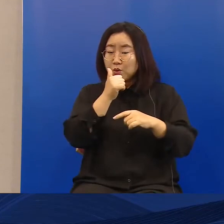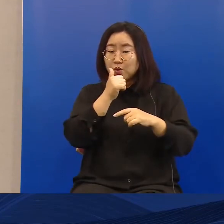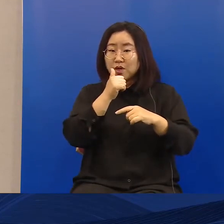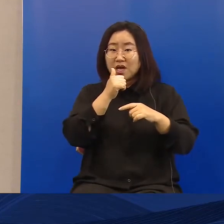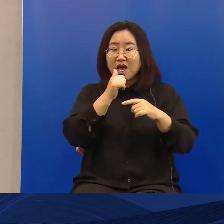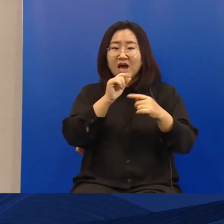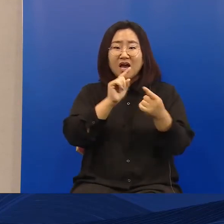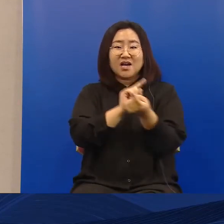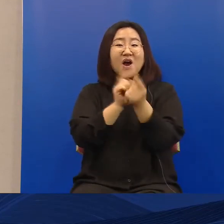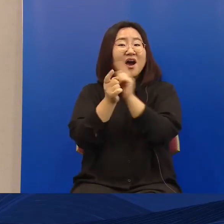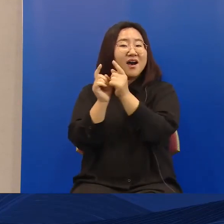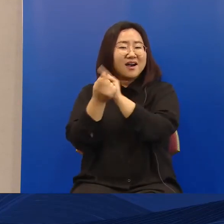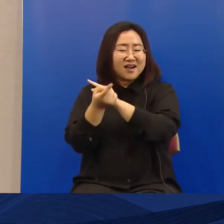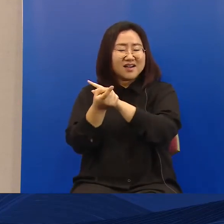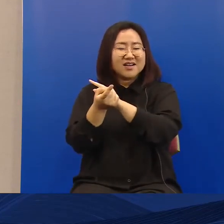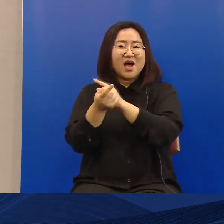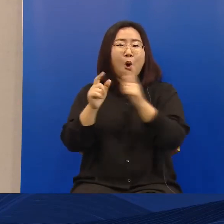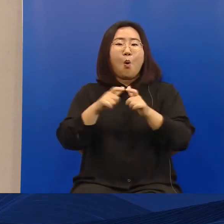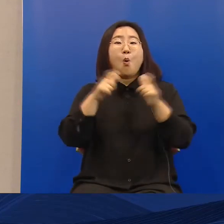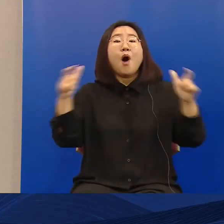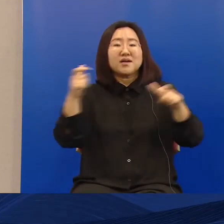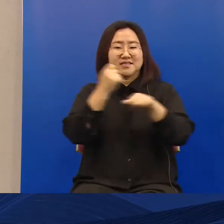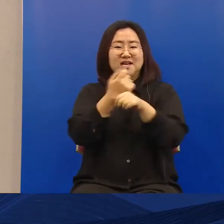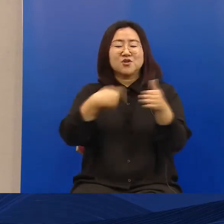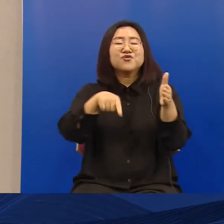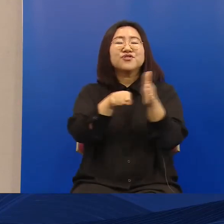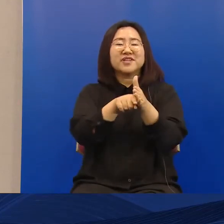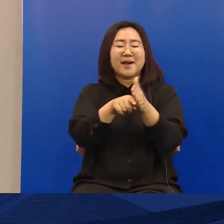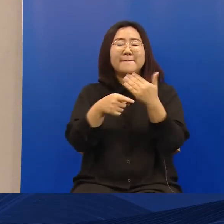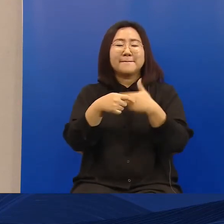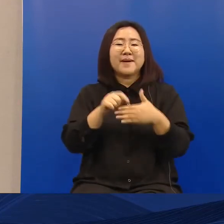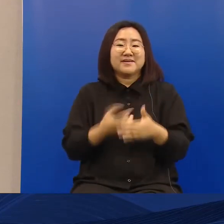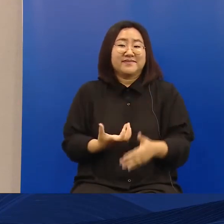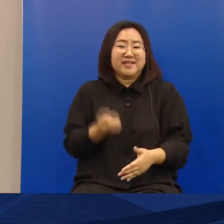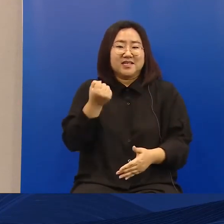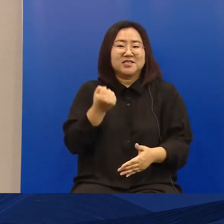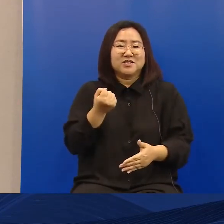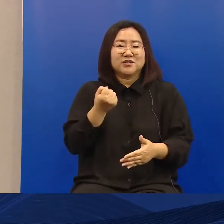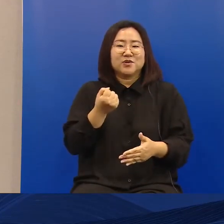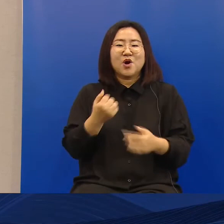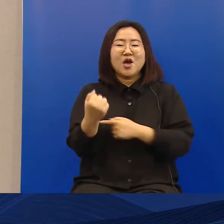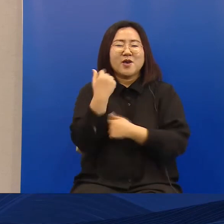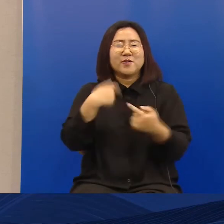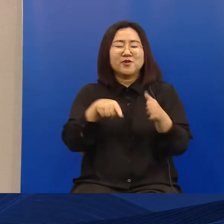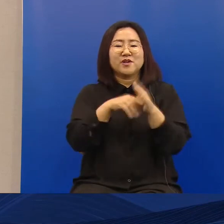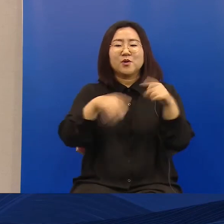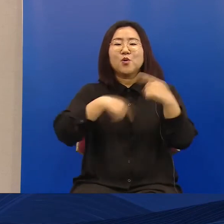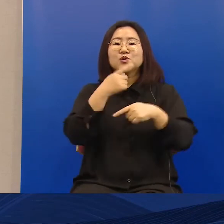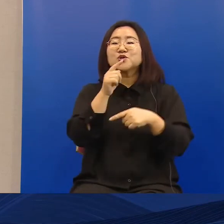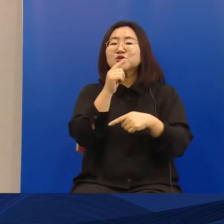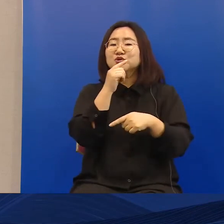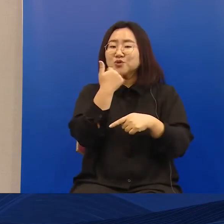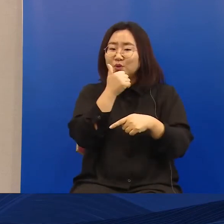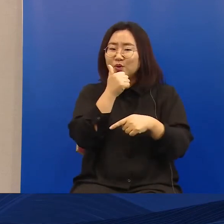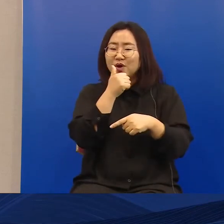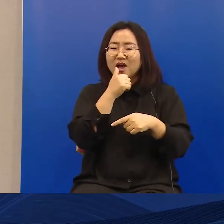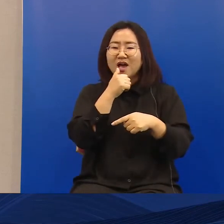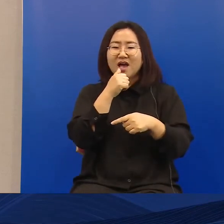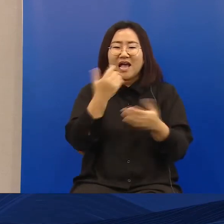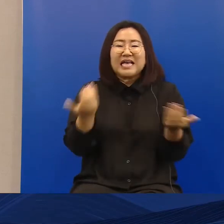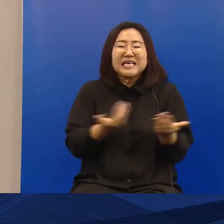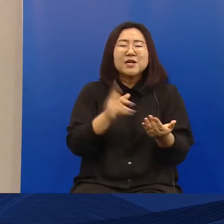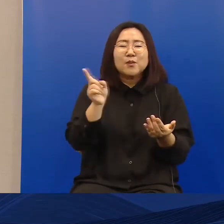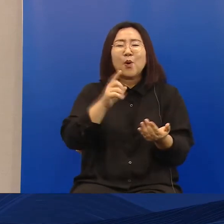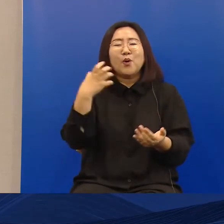통역의 상호적 정착과 확장을 바라는 마음으로 자, 인류의 공존과 협력 위한 공적 수어 통역의 과제와